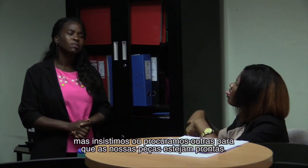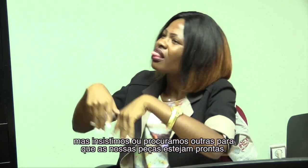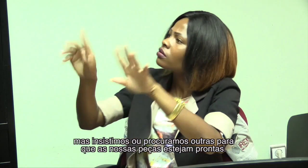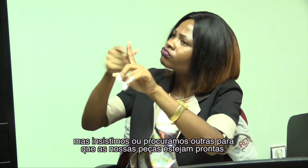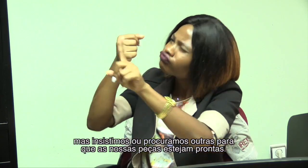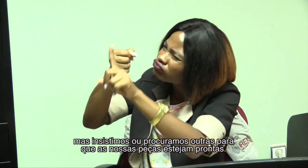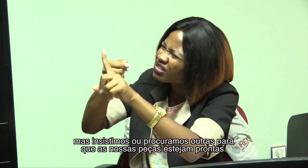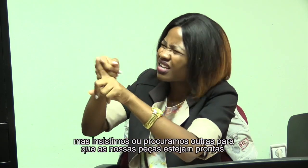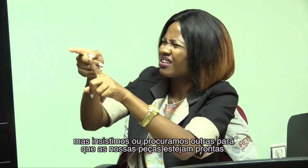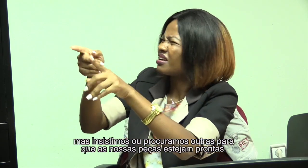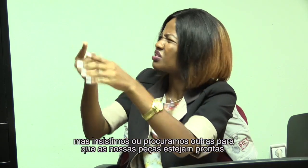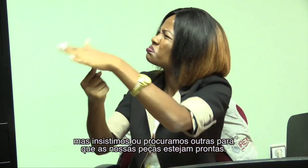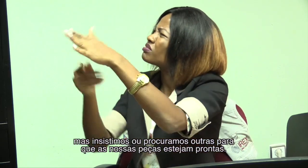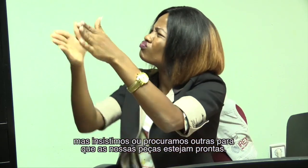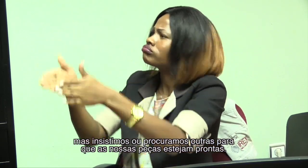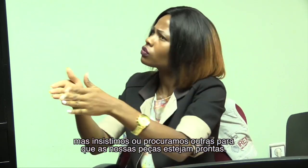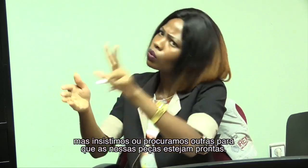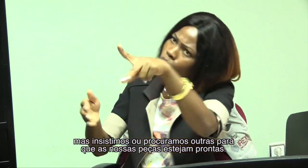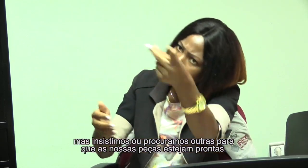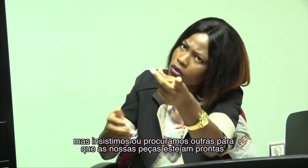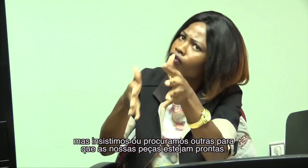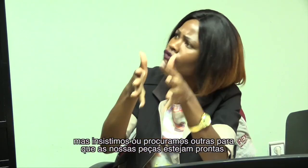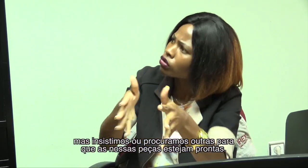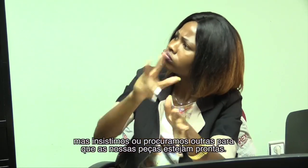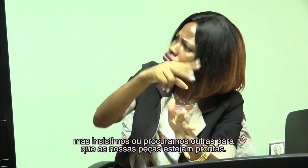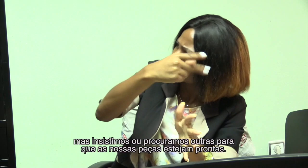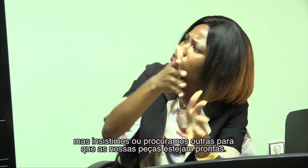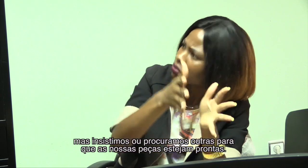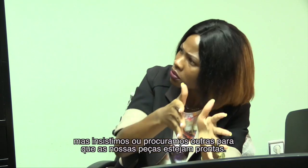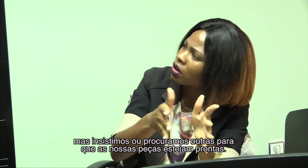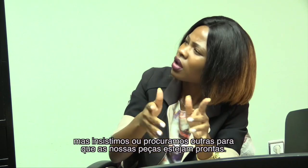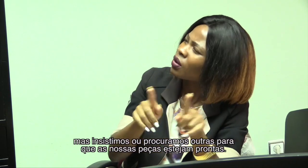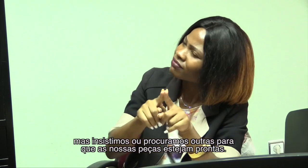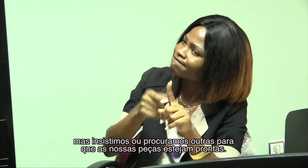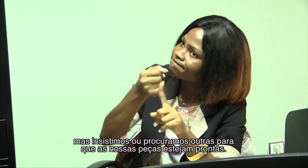outras, para que as nossas peças estejam prontas.